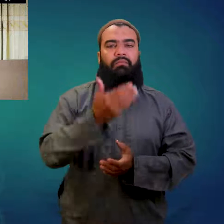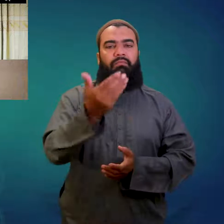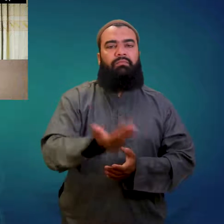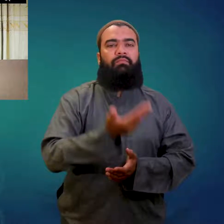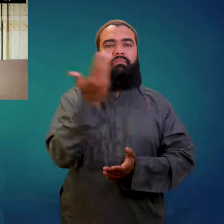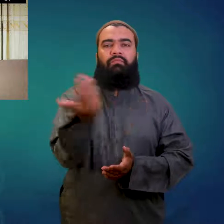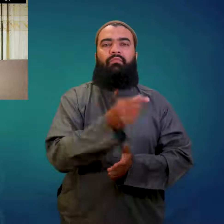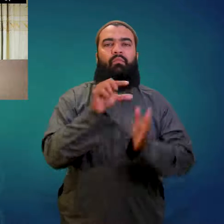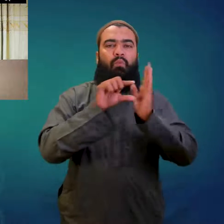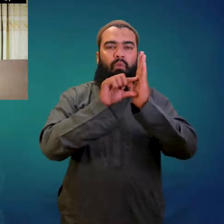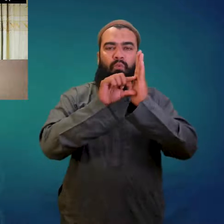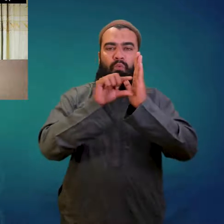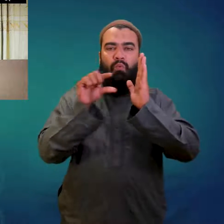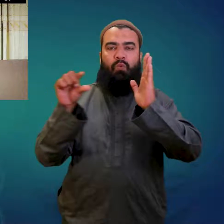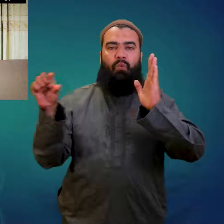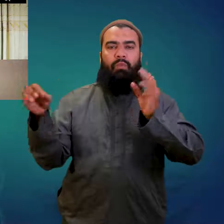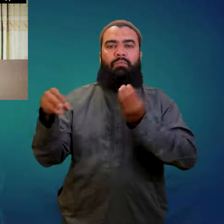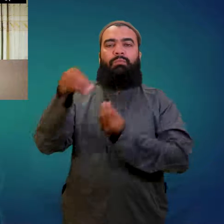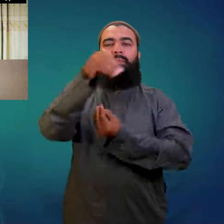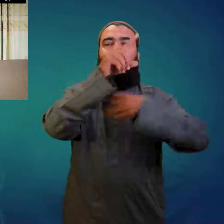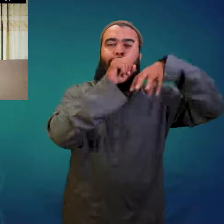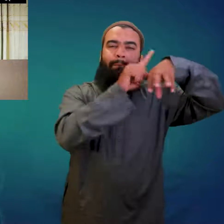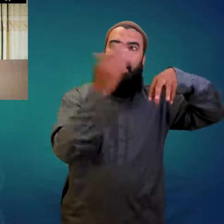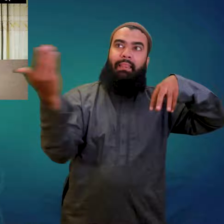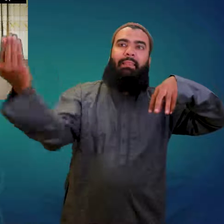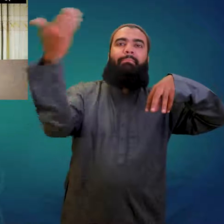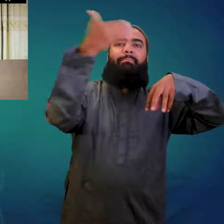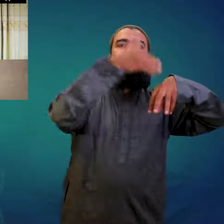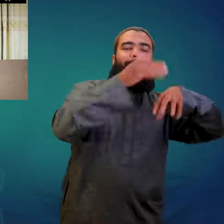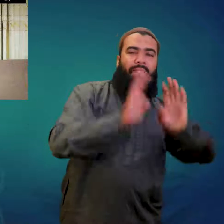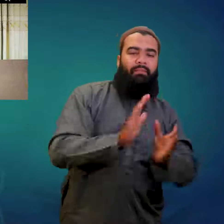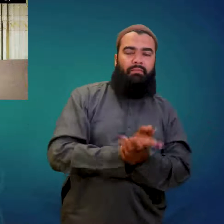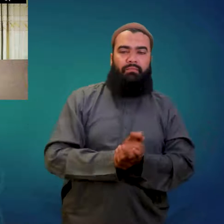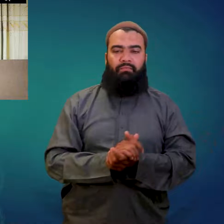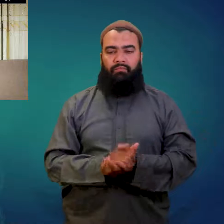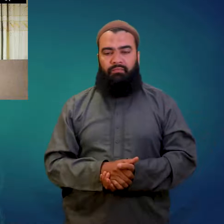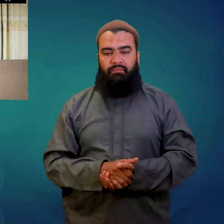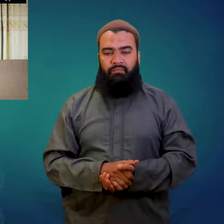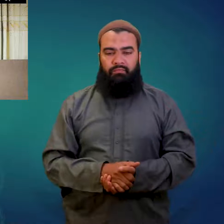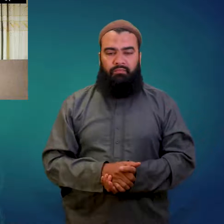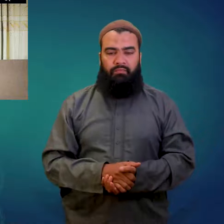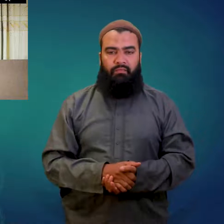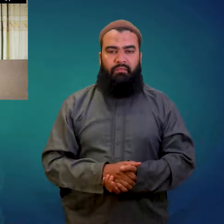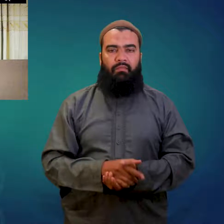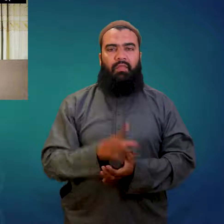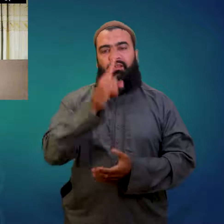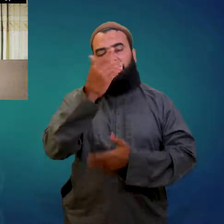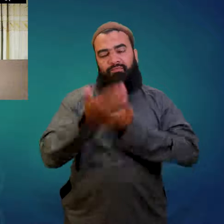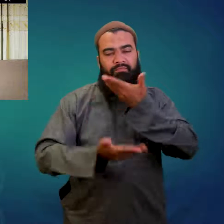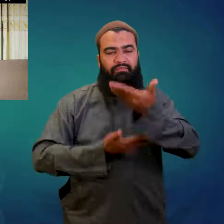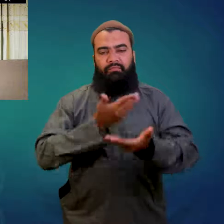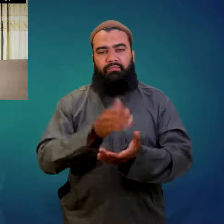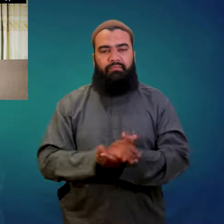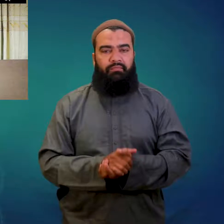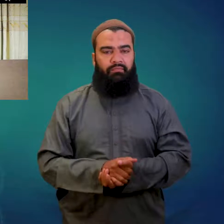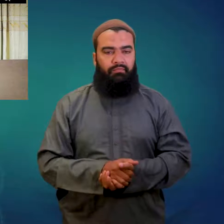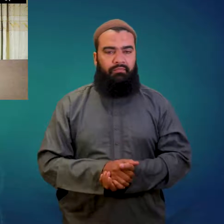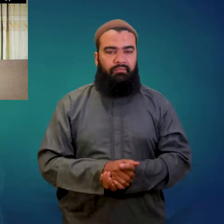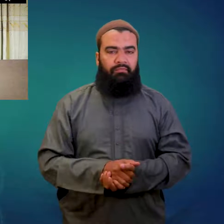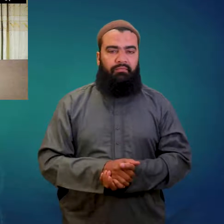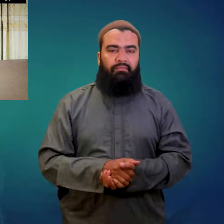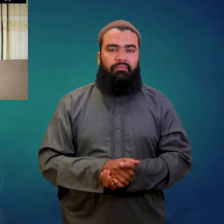سورۃ الجمعہ مدنی ہے، رکوع نمبر 11 آیت نمبر 2، هو الذی بعث فی الامیین